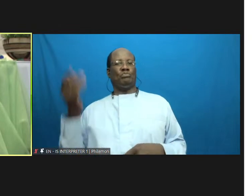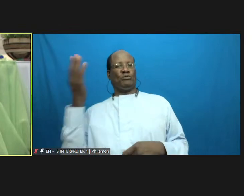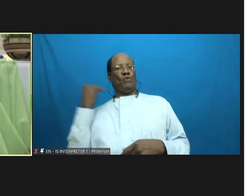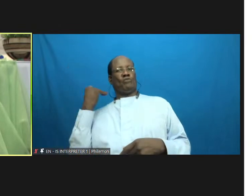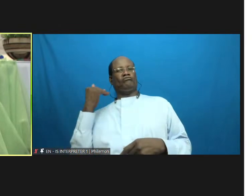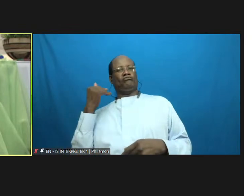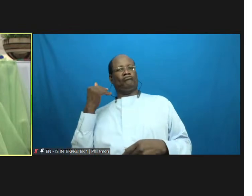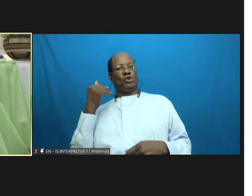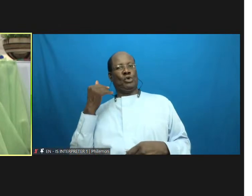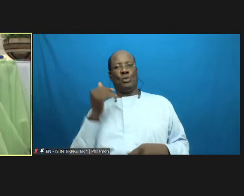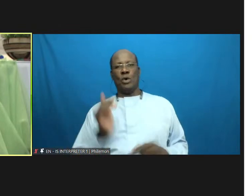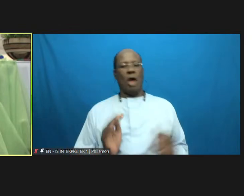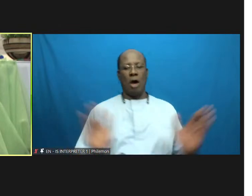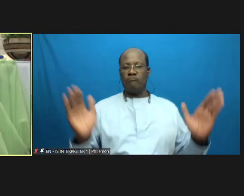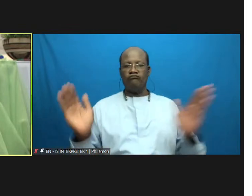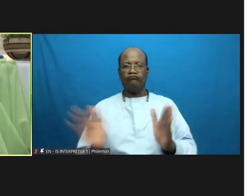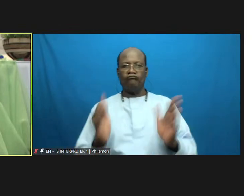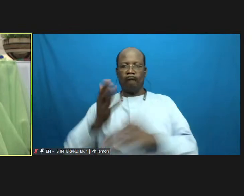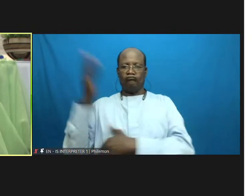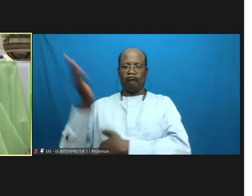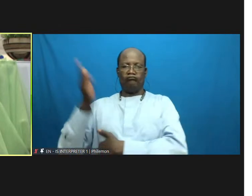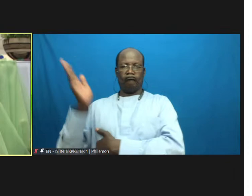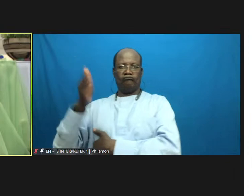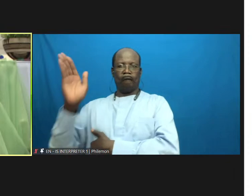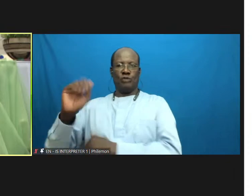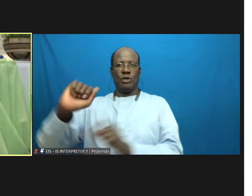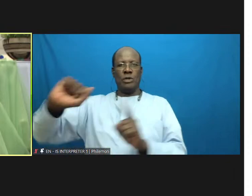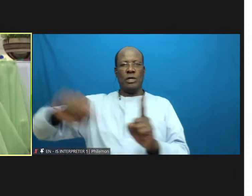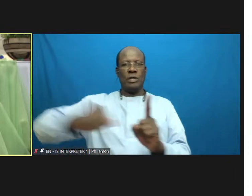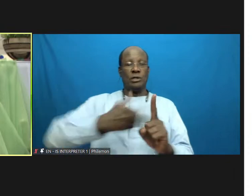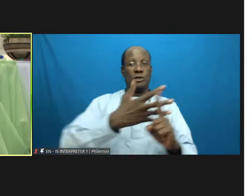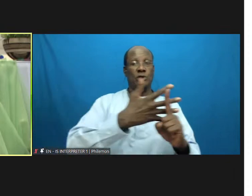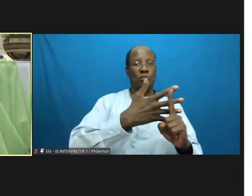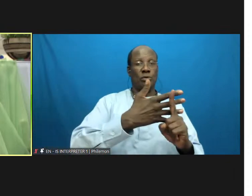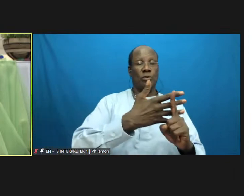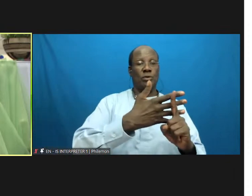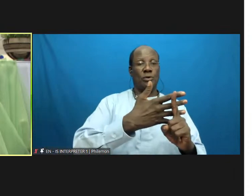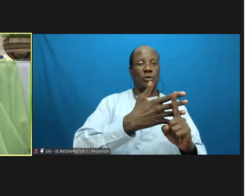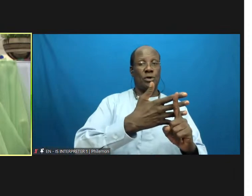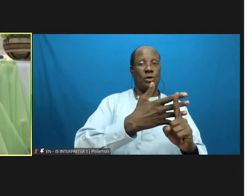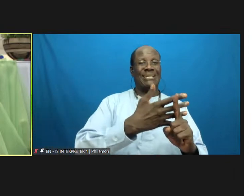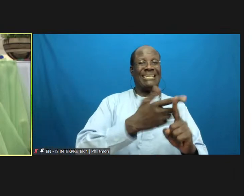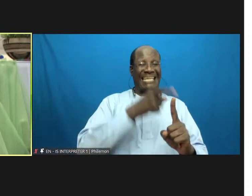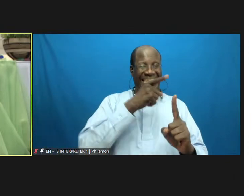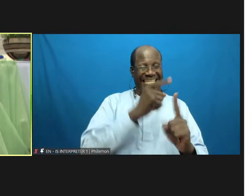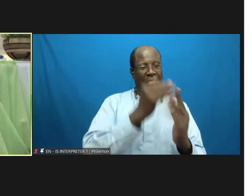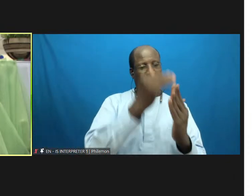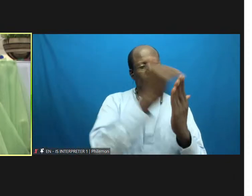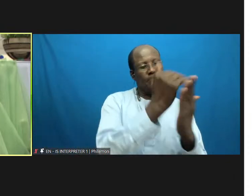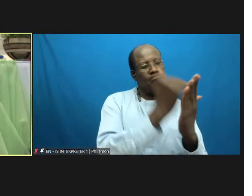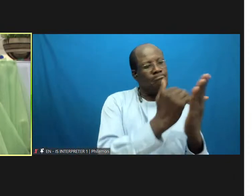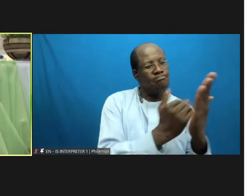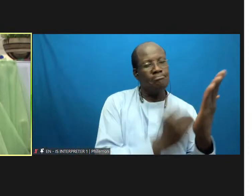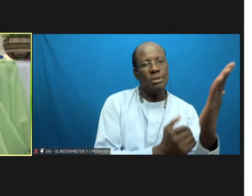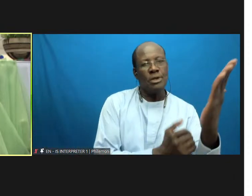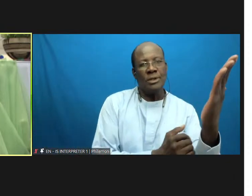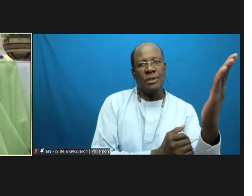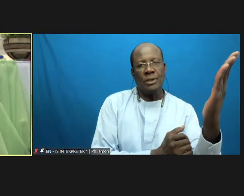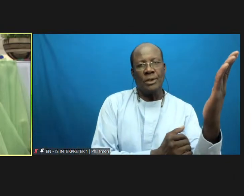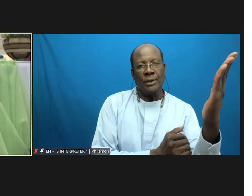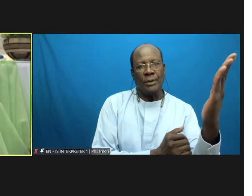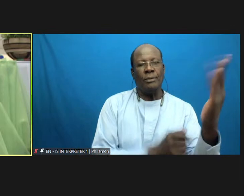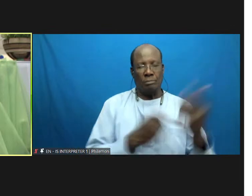du jour de notre réunion. Alors, il y avait 5 réunions parallèles sur l'ODD 6, le premier sur l'ODD